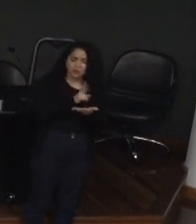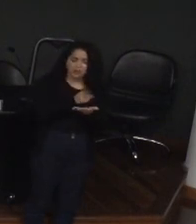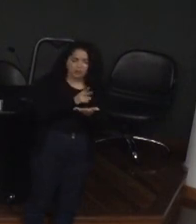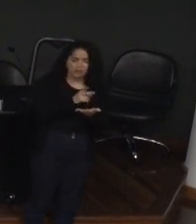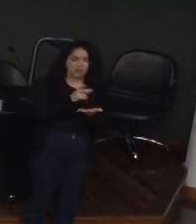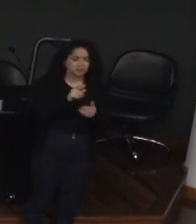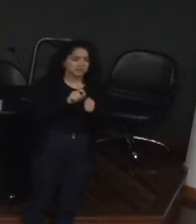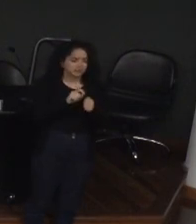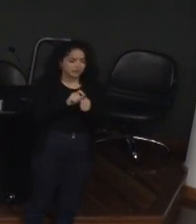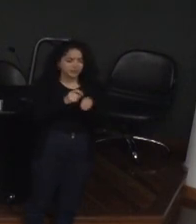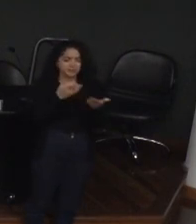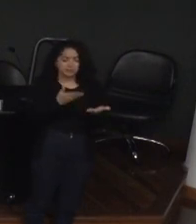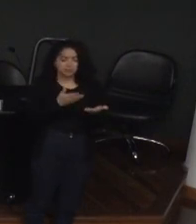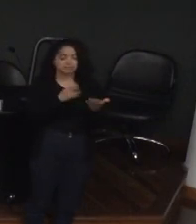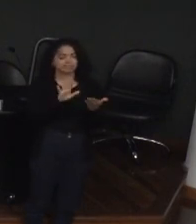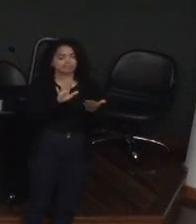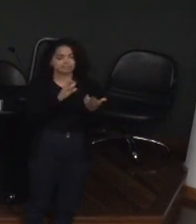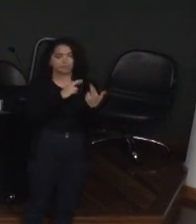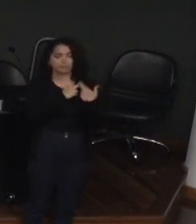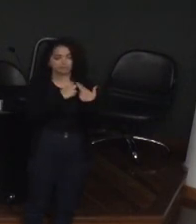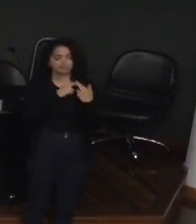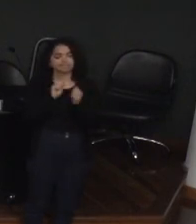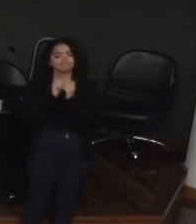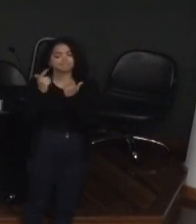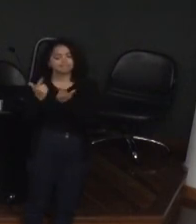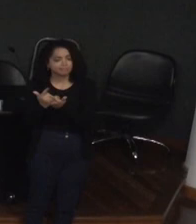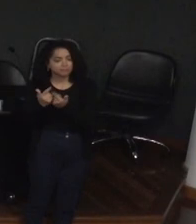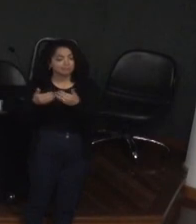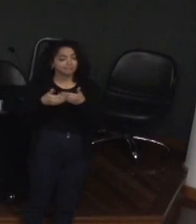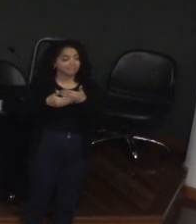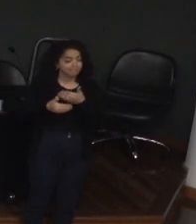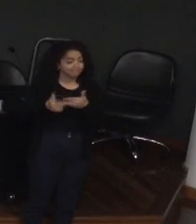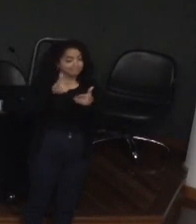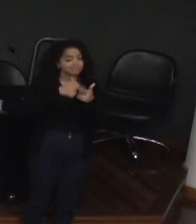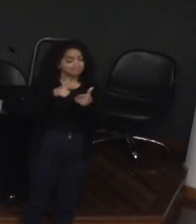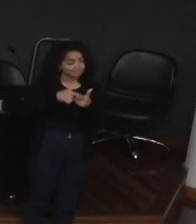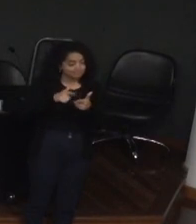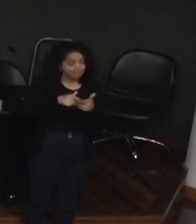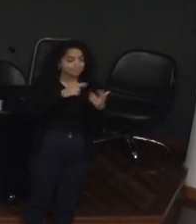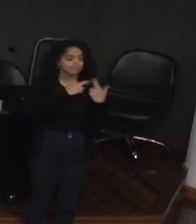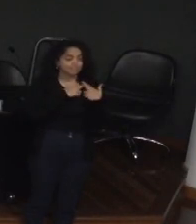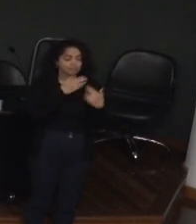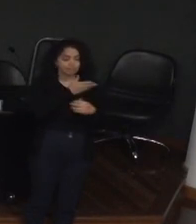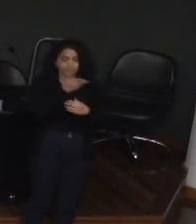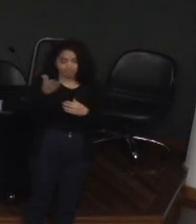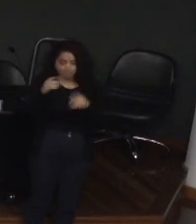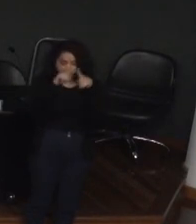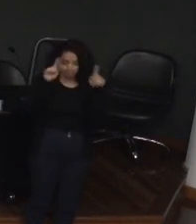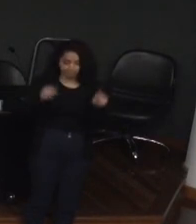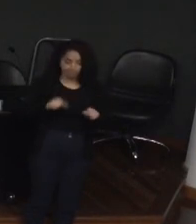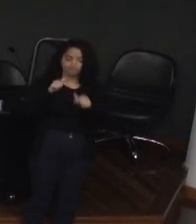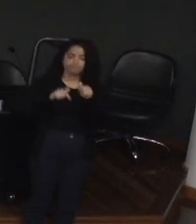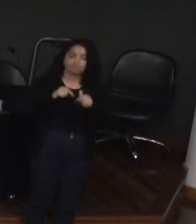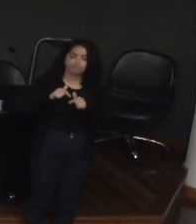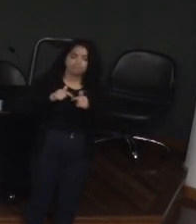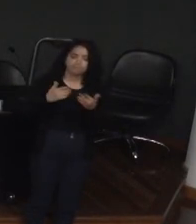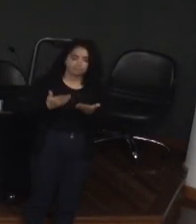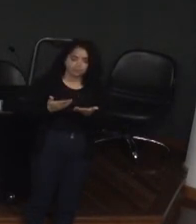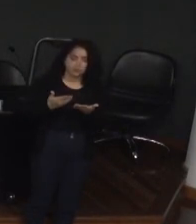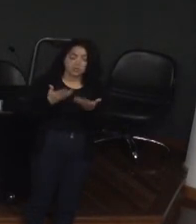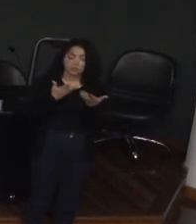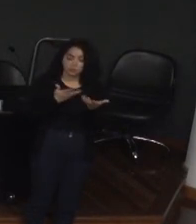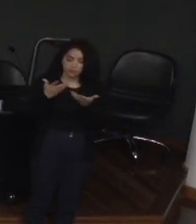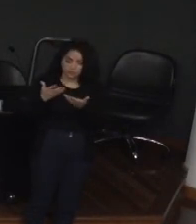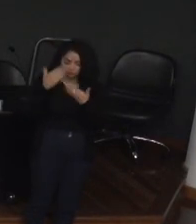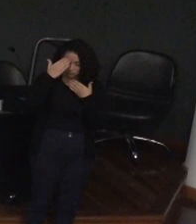porque isso pode responsabilizar a Assembleia, pode trazer dano reputacional, pode responsabilizar você, servidor. Então, eu queria mais